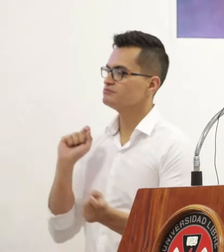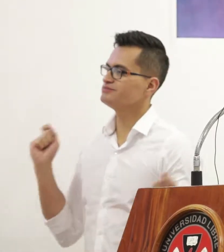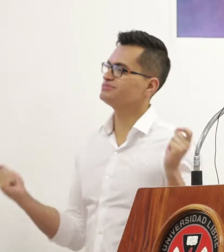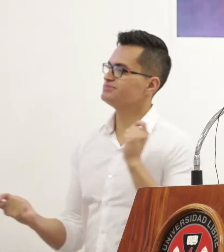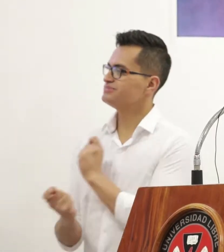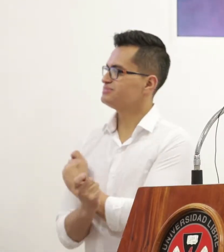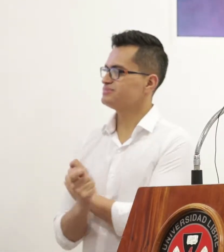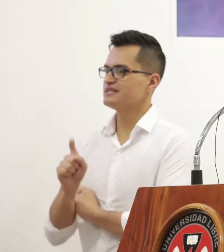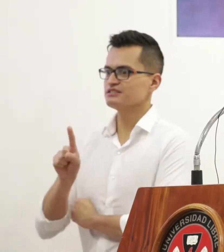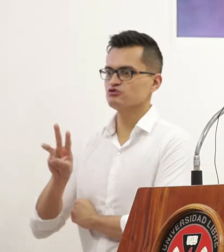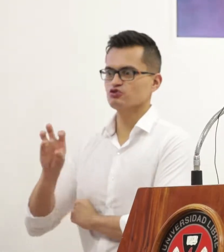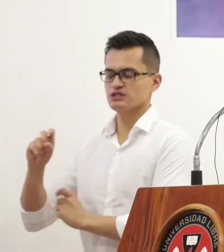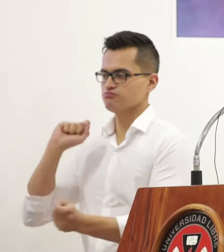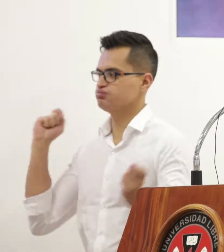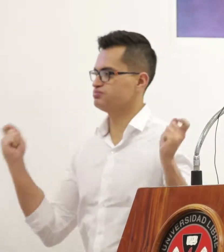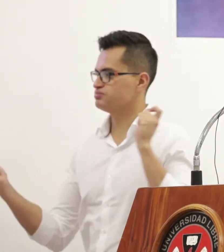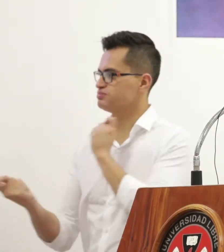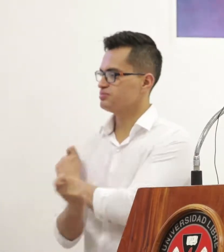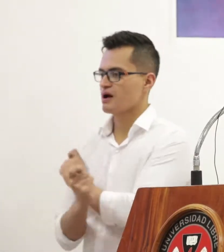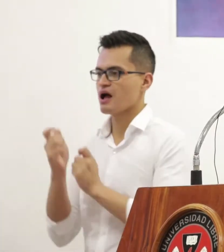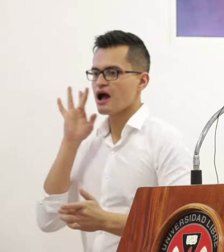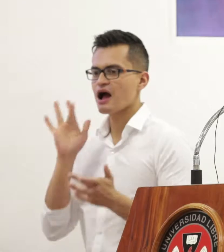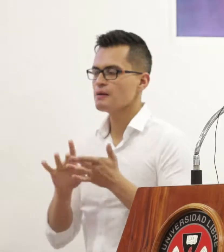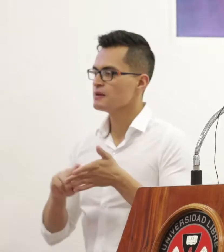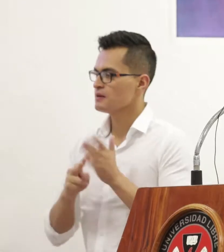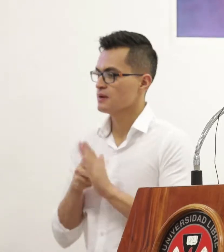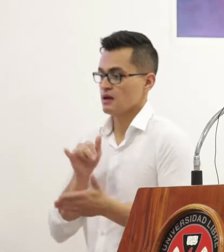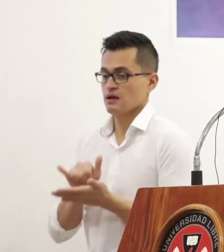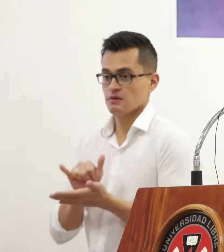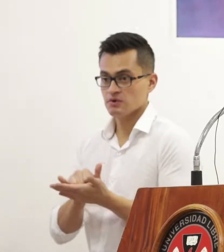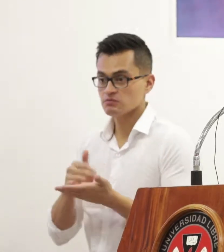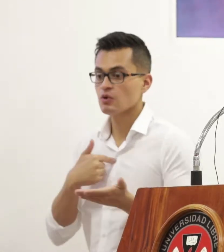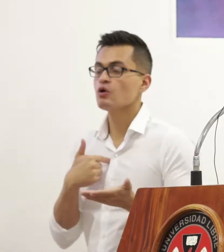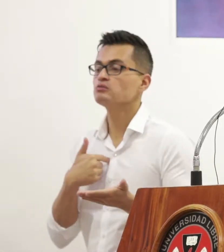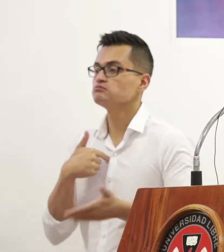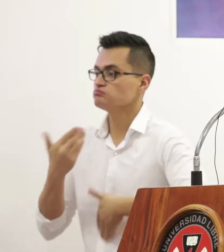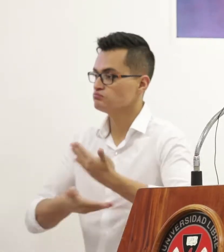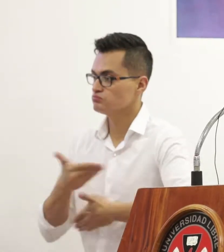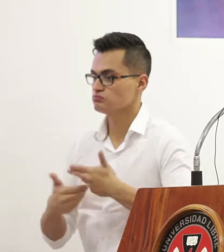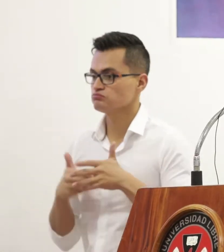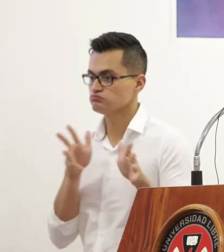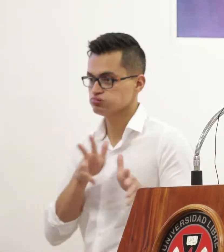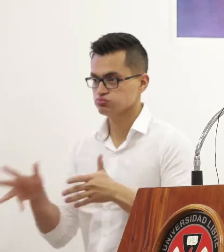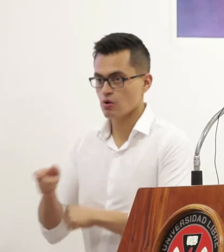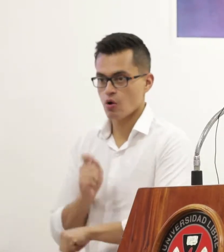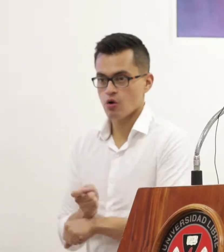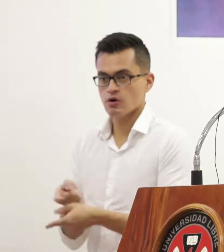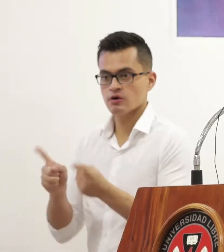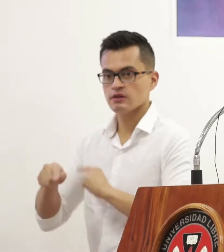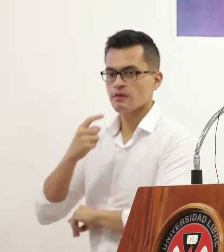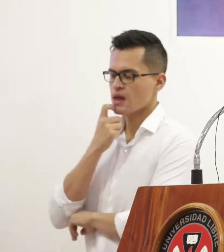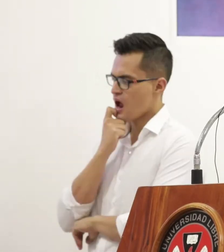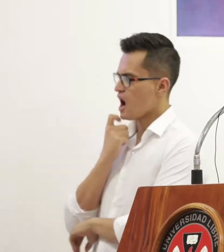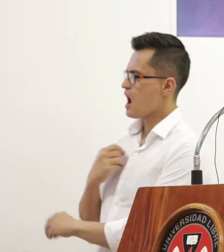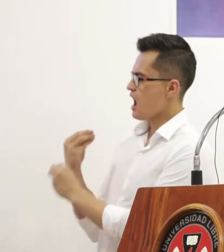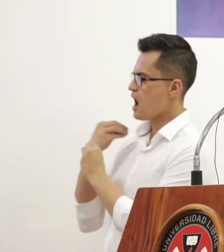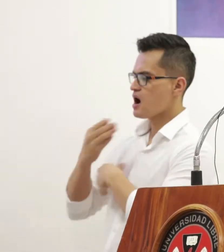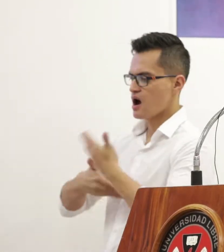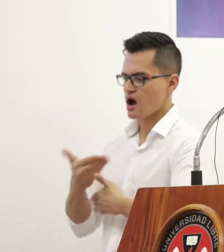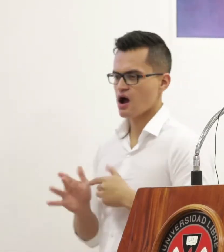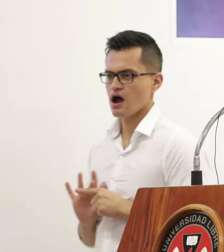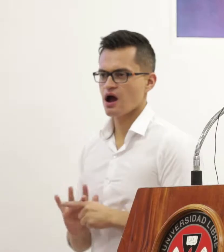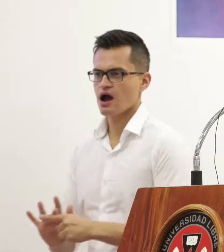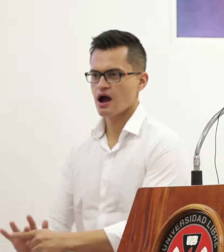grados, tanto en la enseñanza como en el ejercicio de la profesión. Y yo creo que esa puerta, ese polo a tierra, con